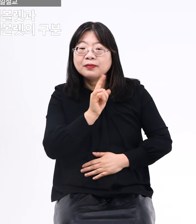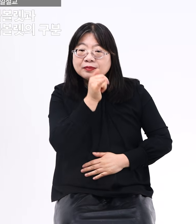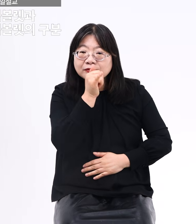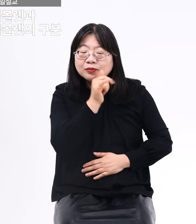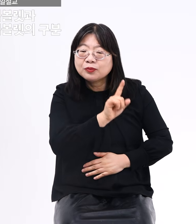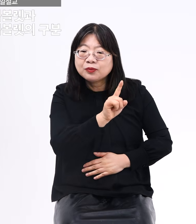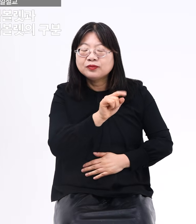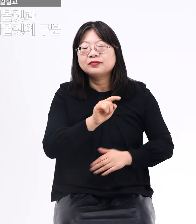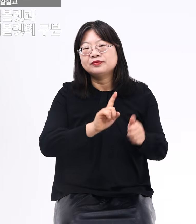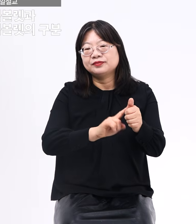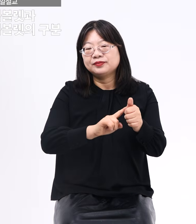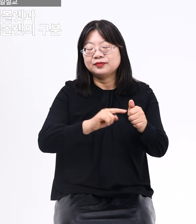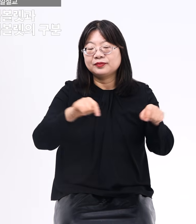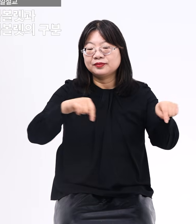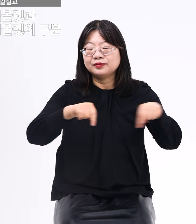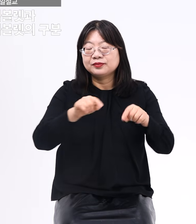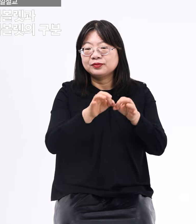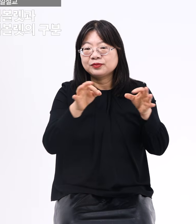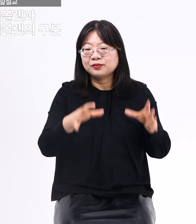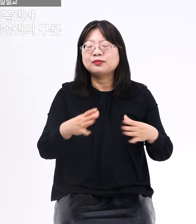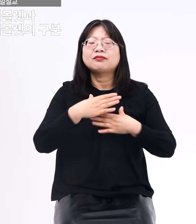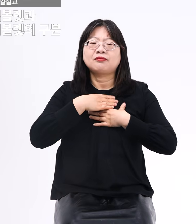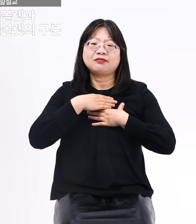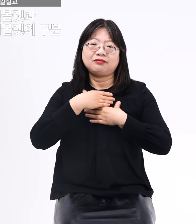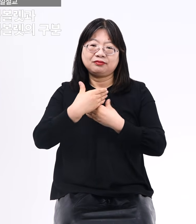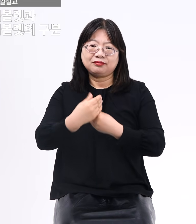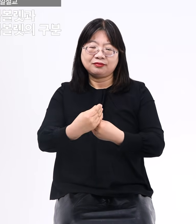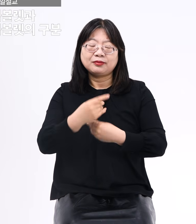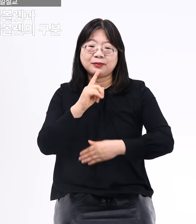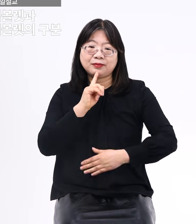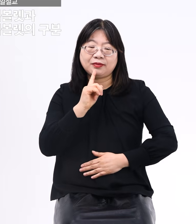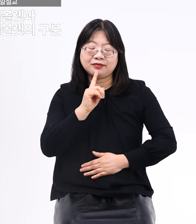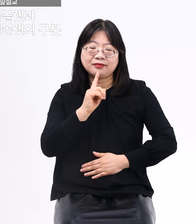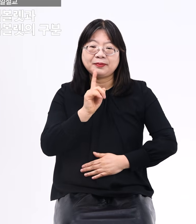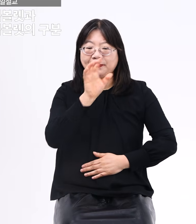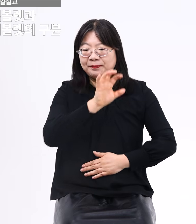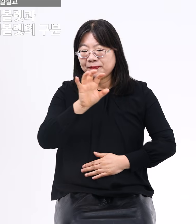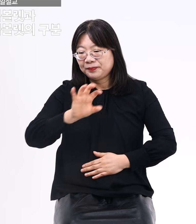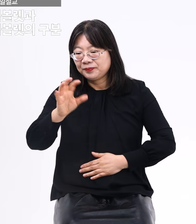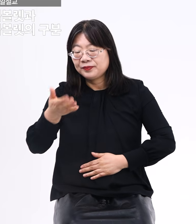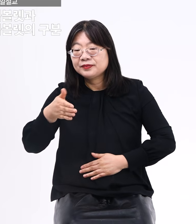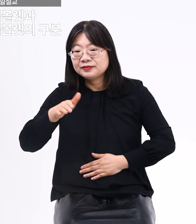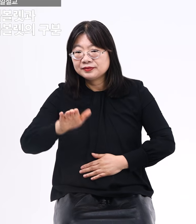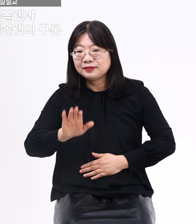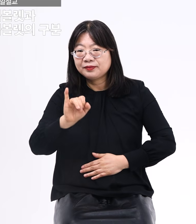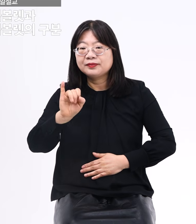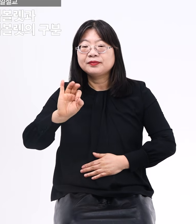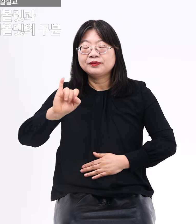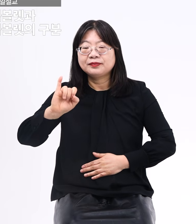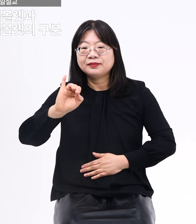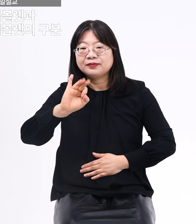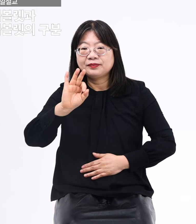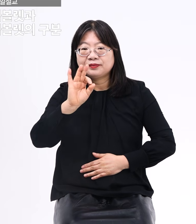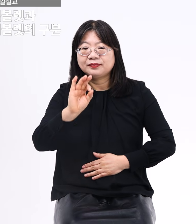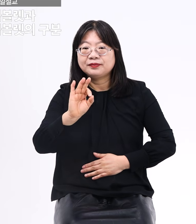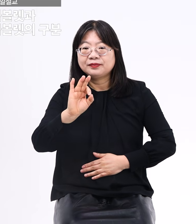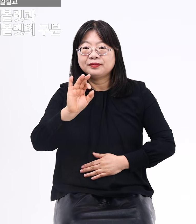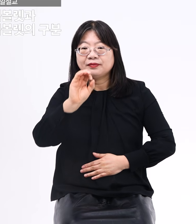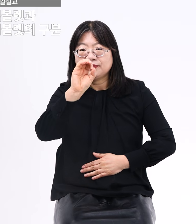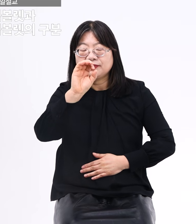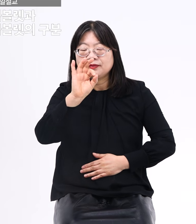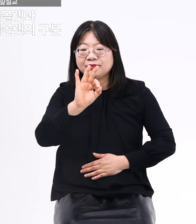다스리는 동안에 평안하였더라. 이게 꼭 따라붙었는데 이때부터 그 표현이